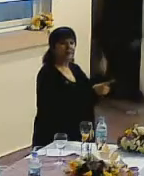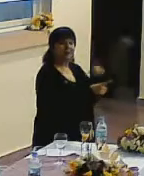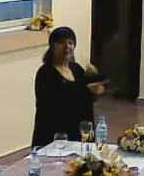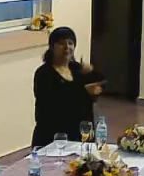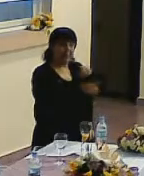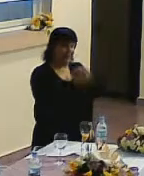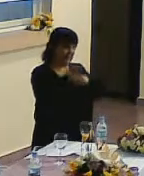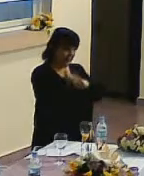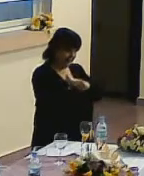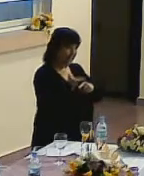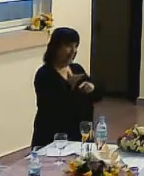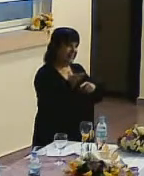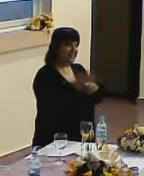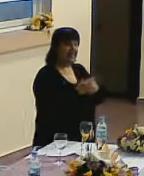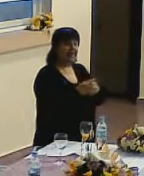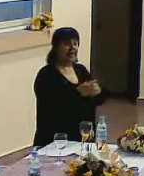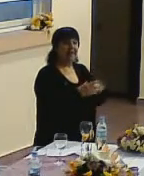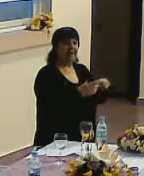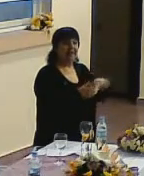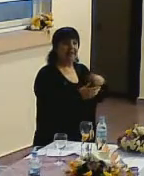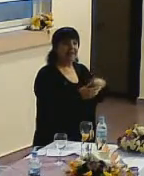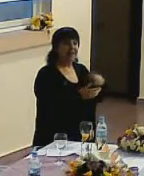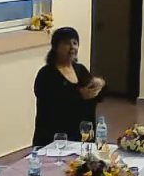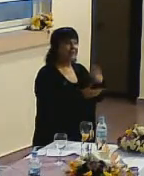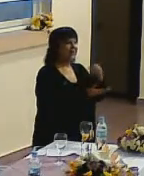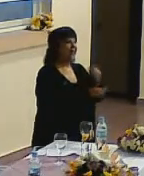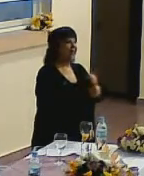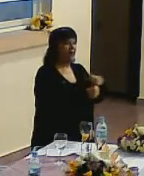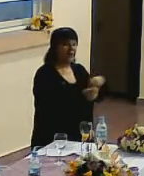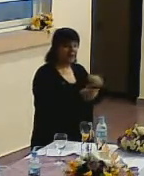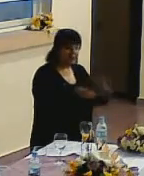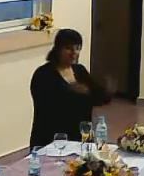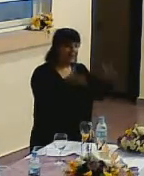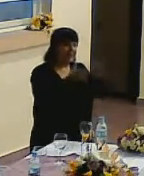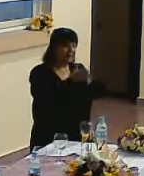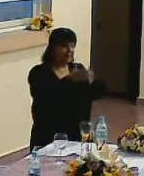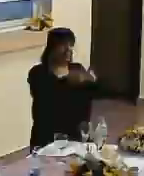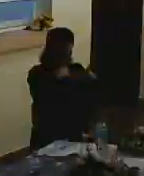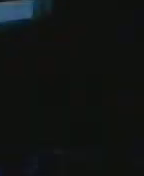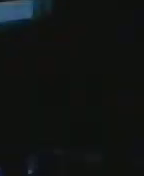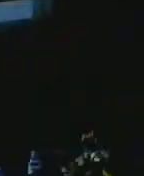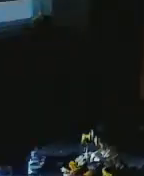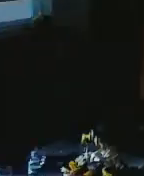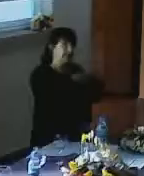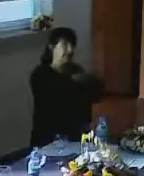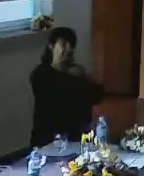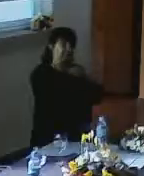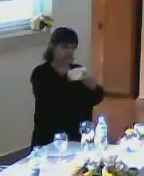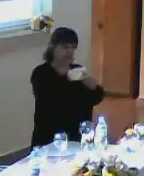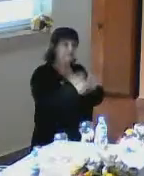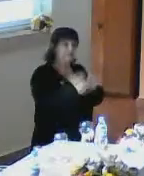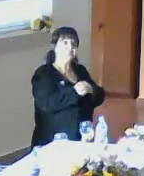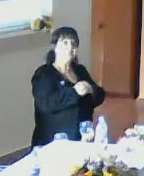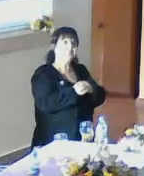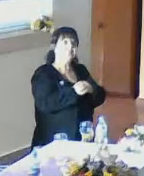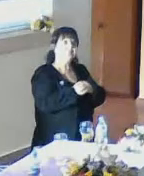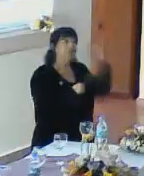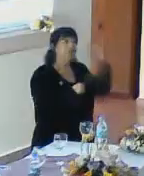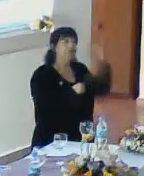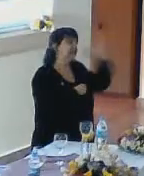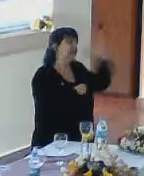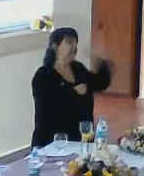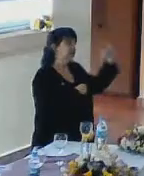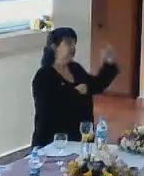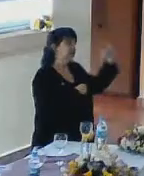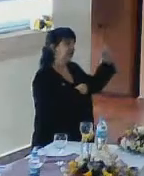licenciada Vizcaíno, la trabajadora social, gracias a Dios que tenemos una licenciada Loca, que nos ayudó un montón, y la psicóloga, que